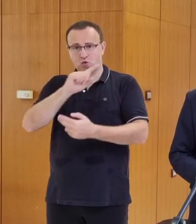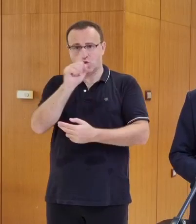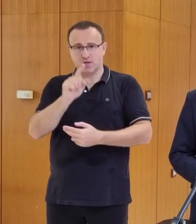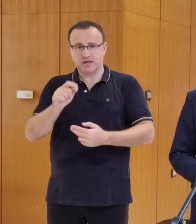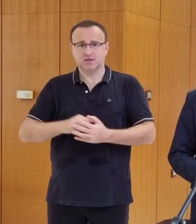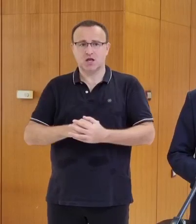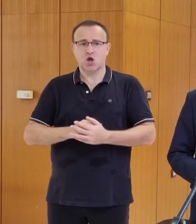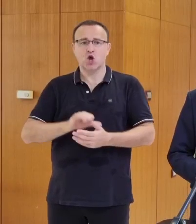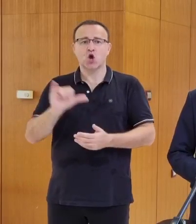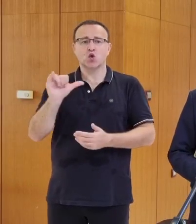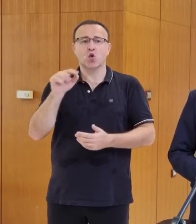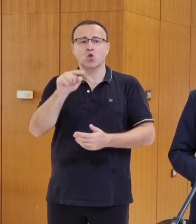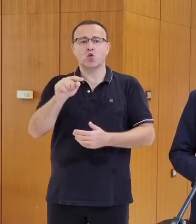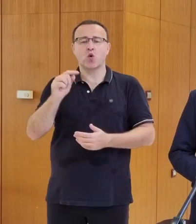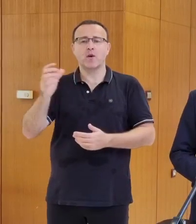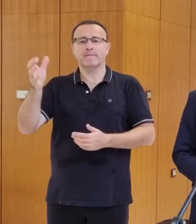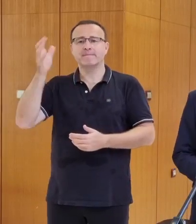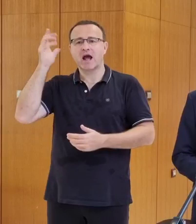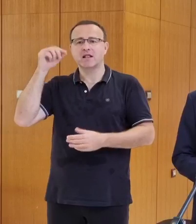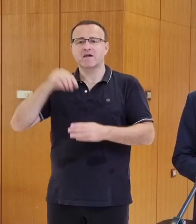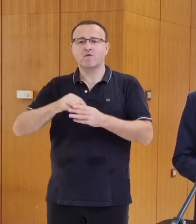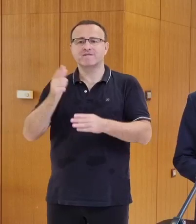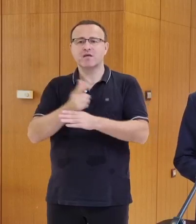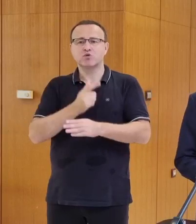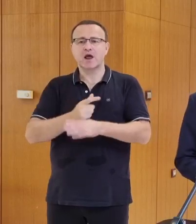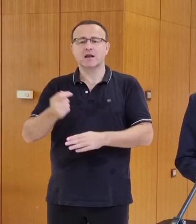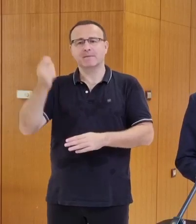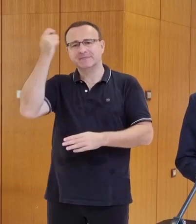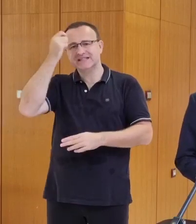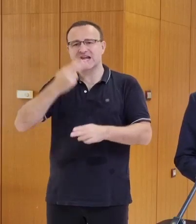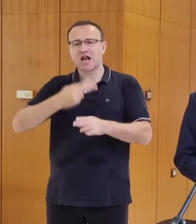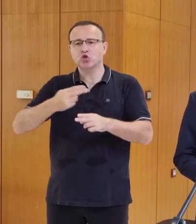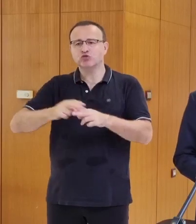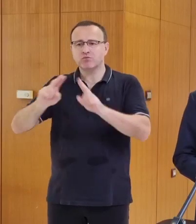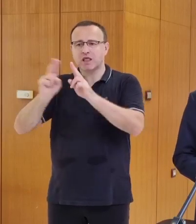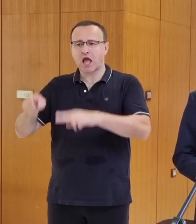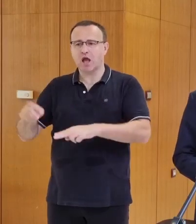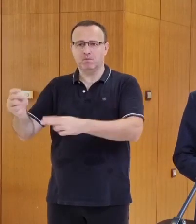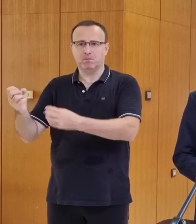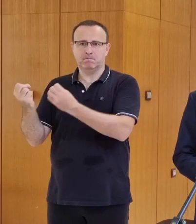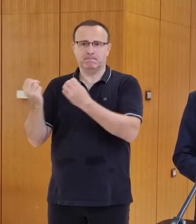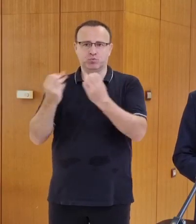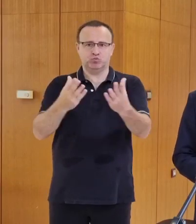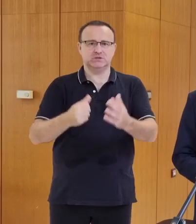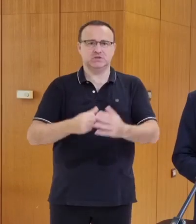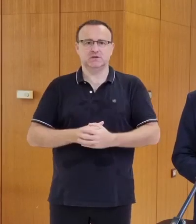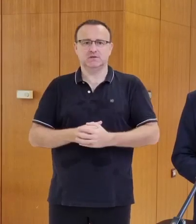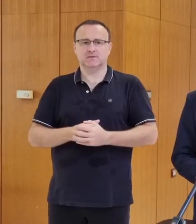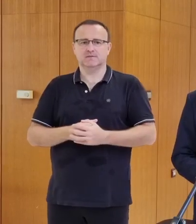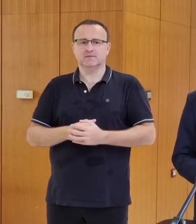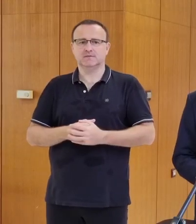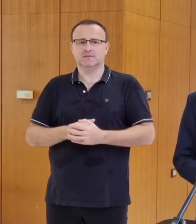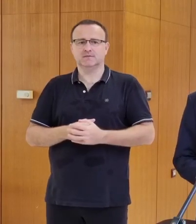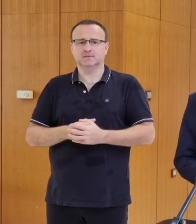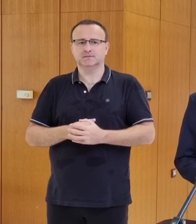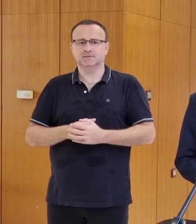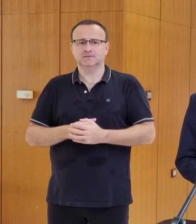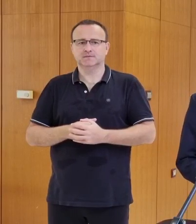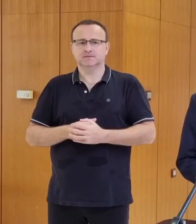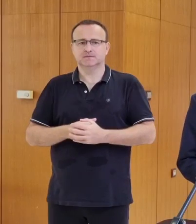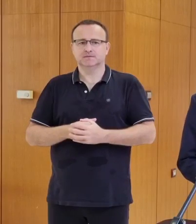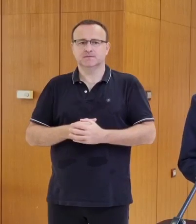vlastne toho páchateľa vo februári z tejto liečebne prepustil? Lebo ten postoj polície